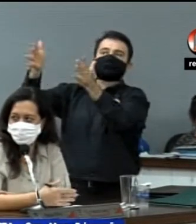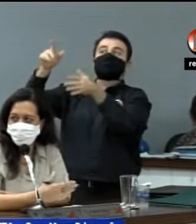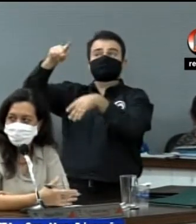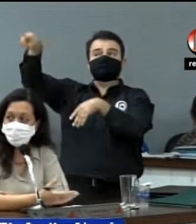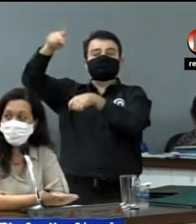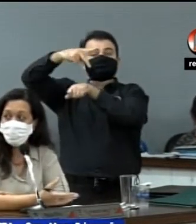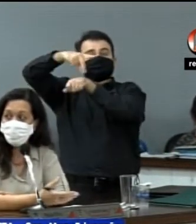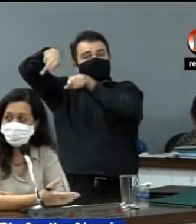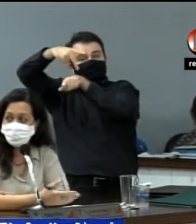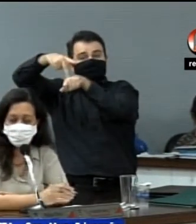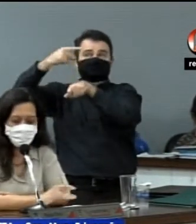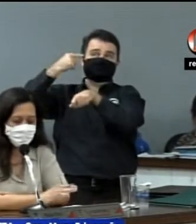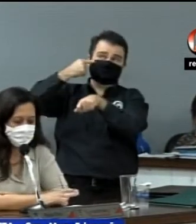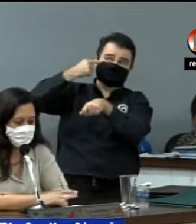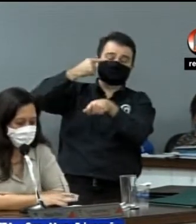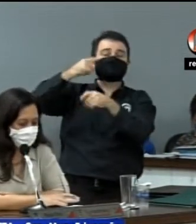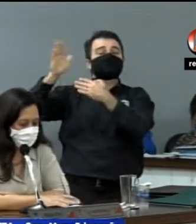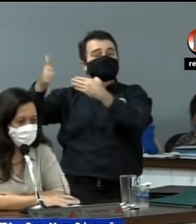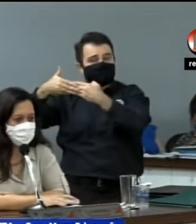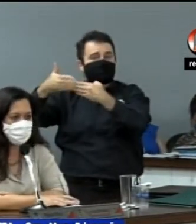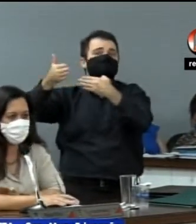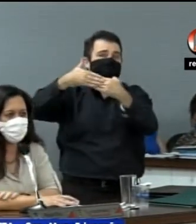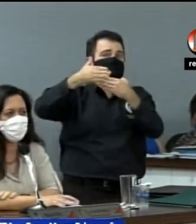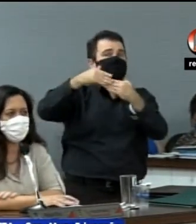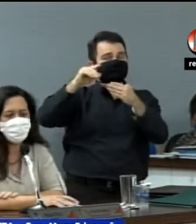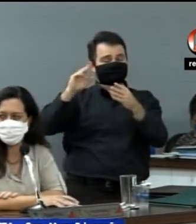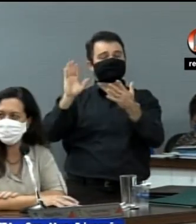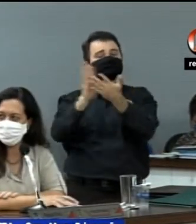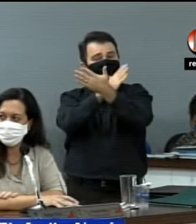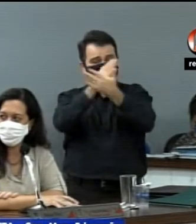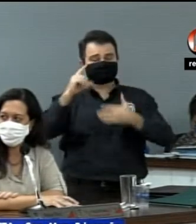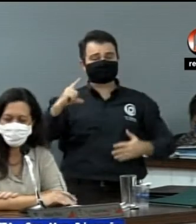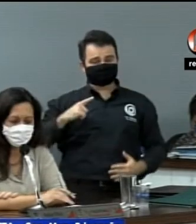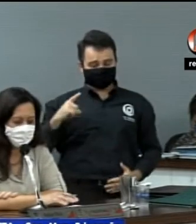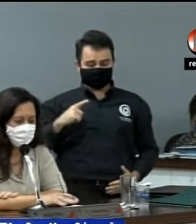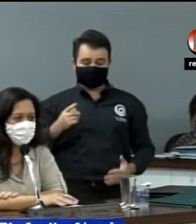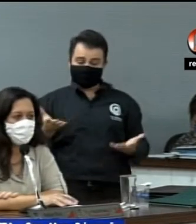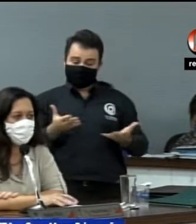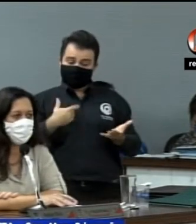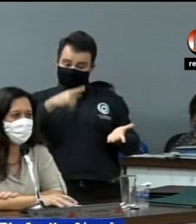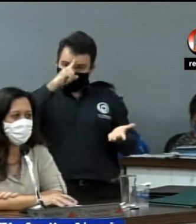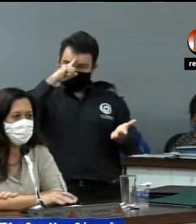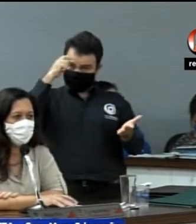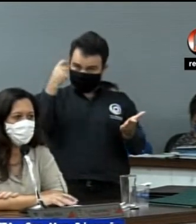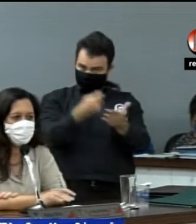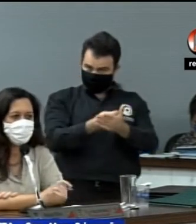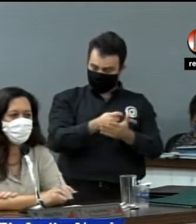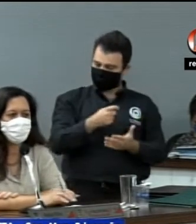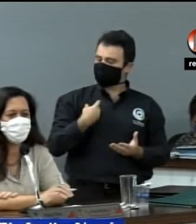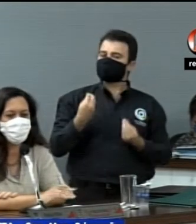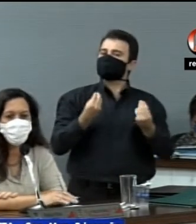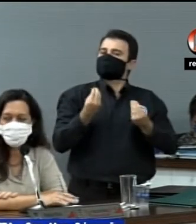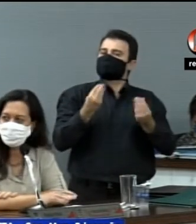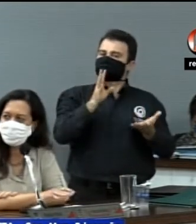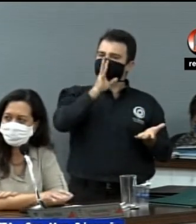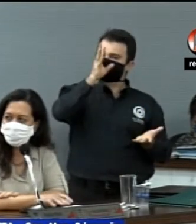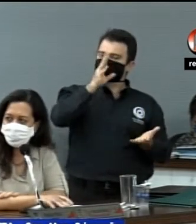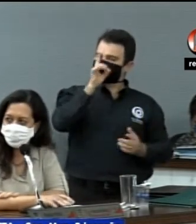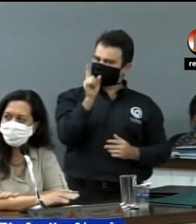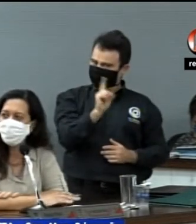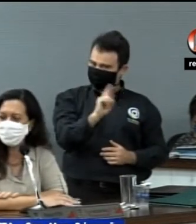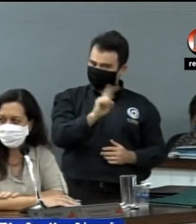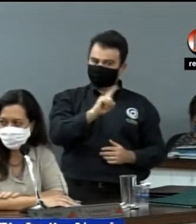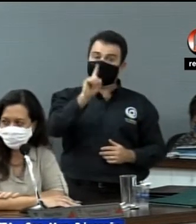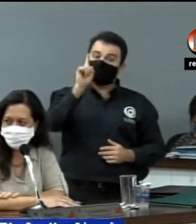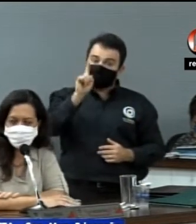alguns protocolos. Então, a decisão que a gente toma nesse momento, ela está pautada hoje nos números da saúde com